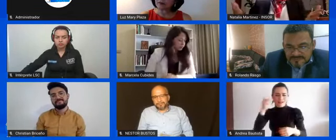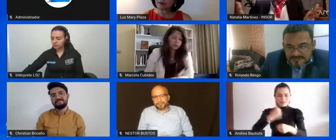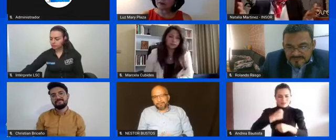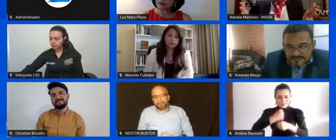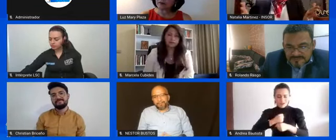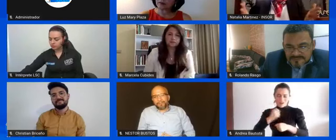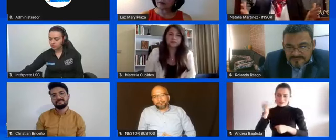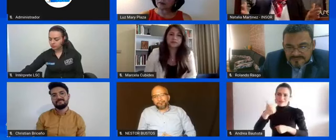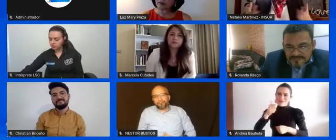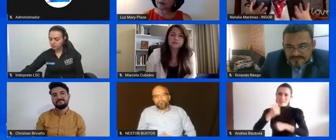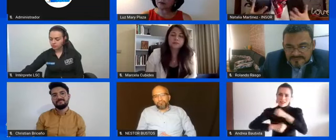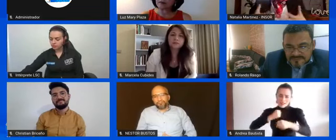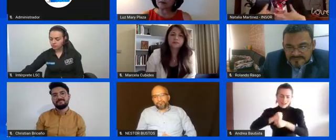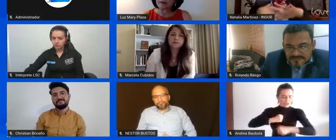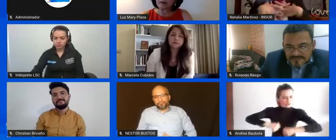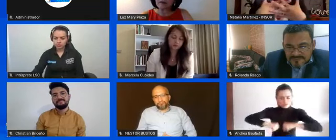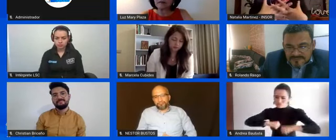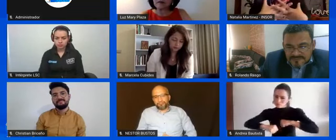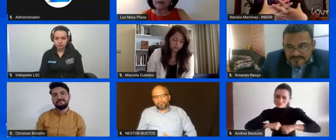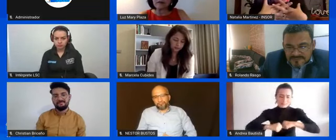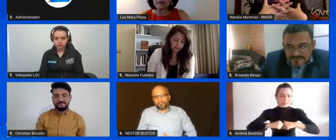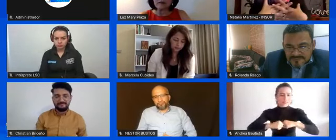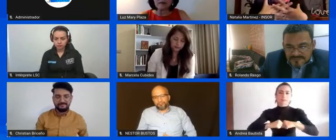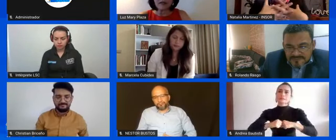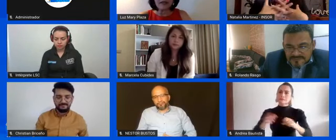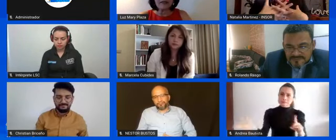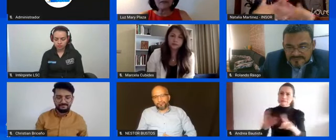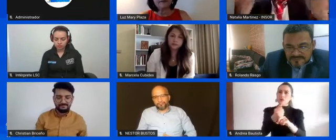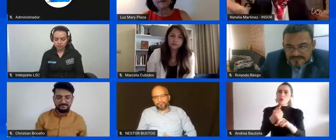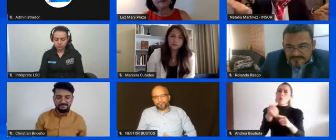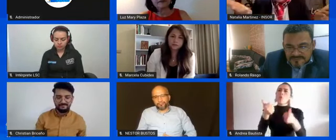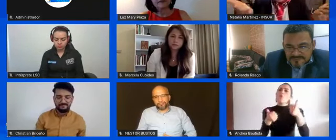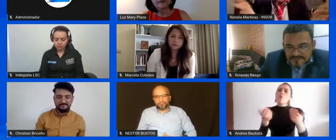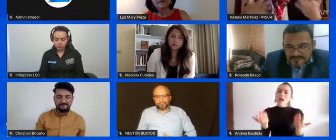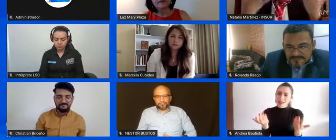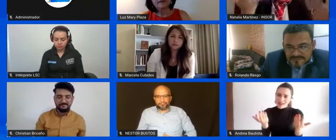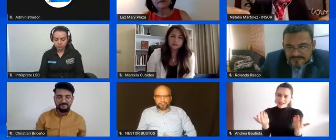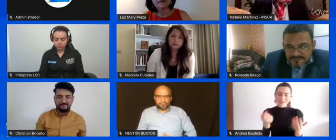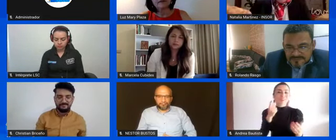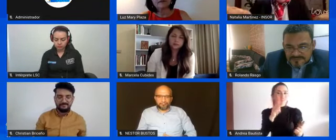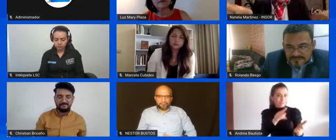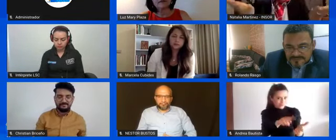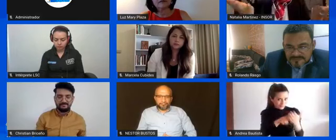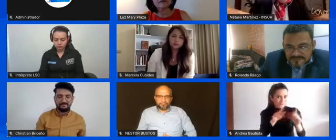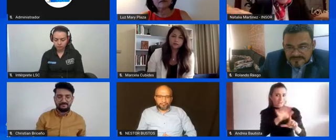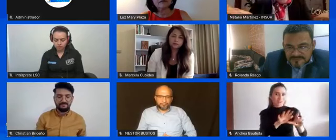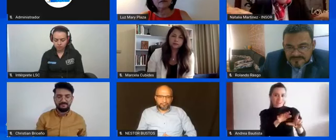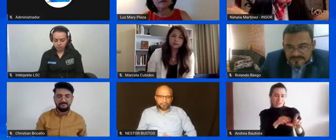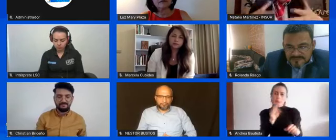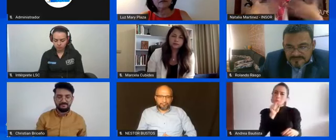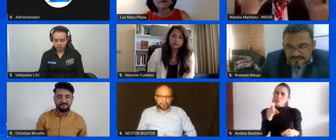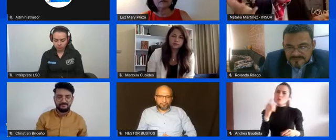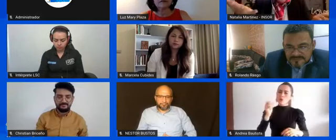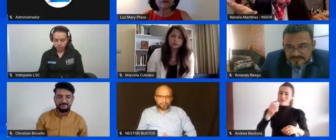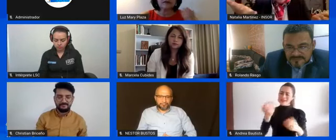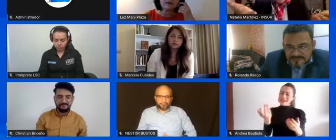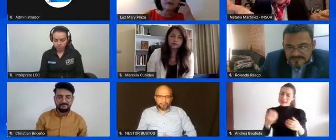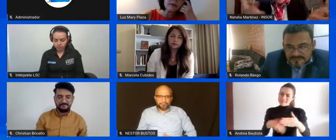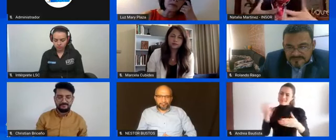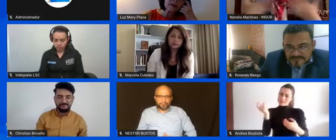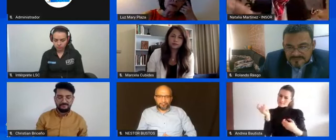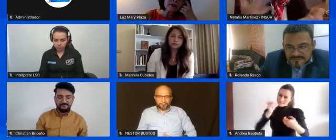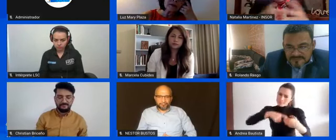más allá de eso, nos gustaría que nos contaras un poco cómo fue esa llegada al instituto. Tú venías de Asorval, venías de